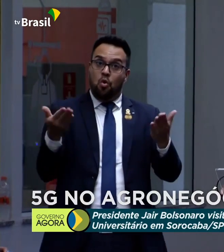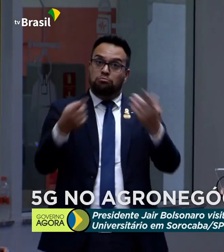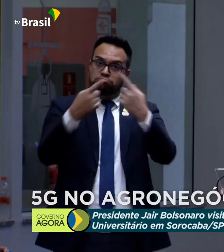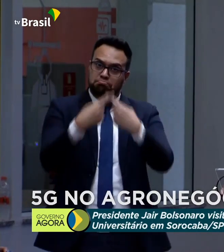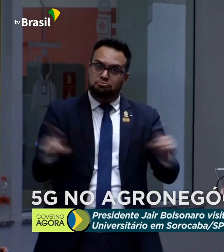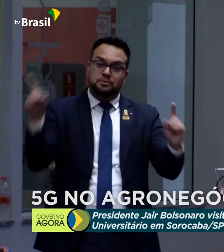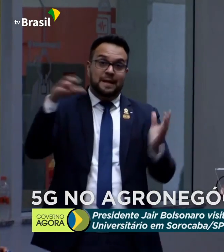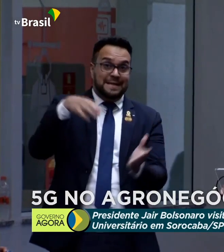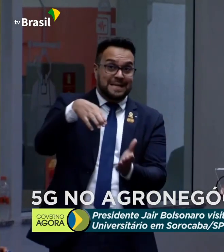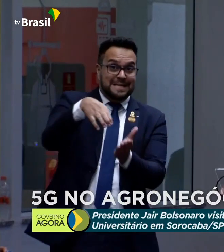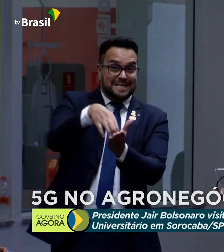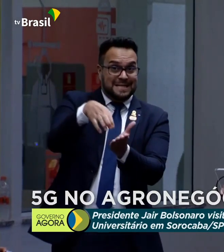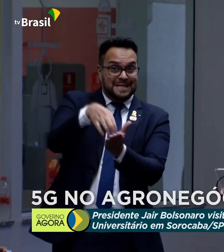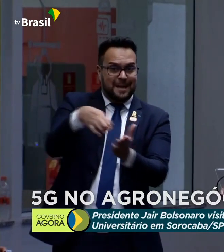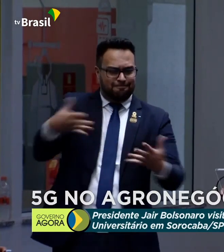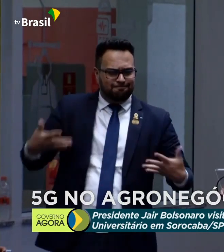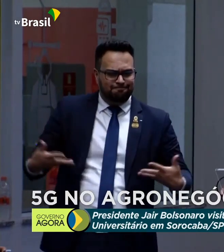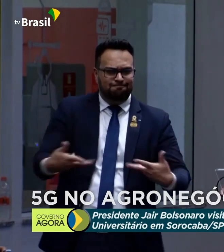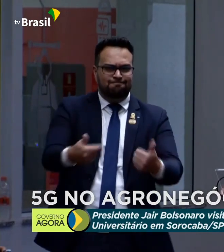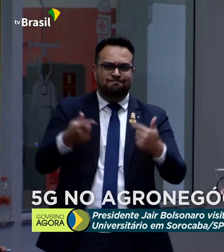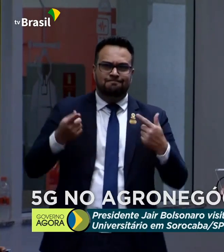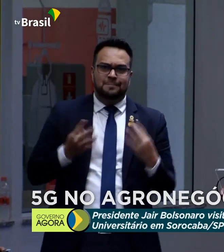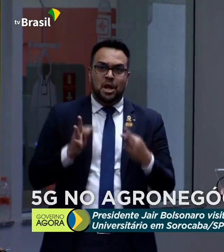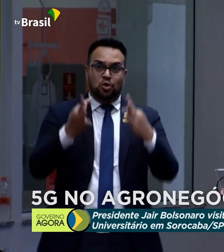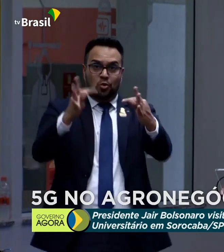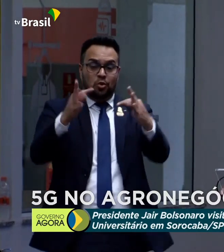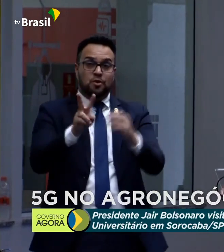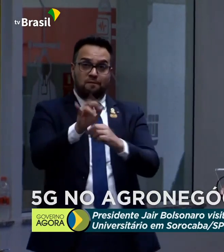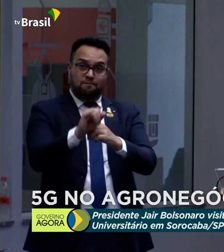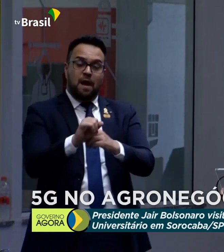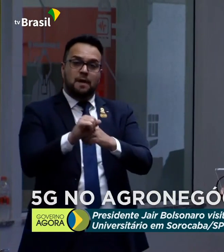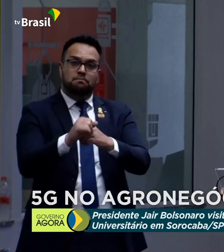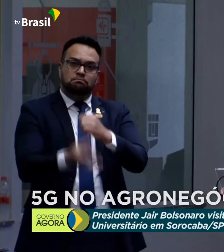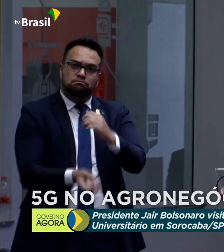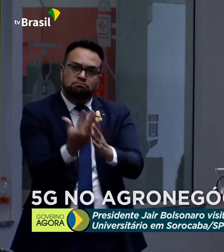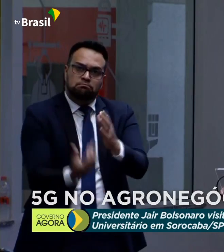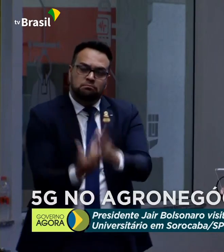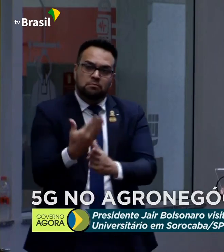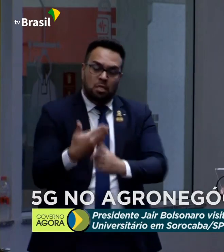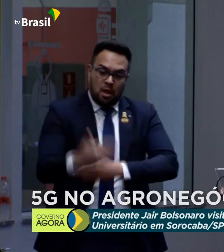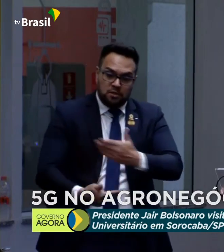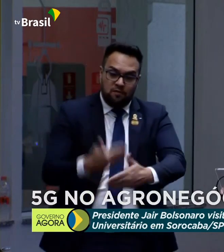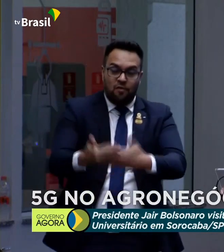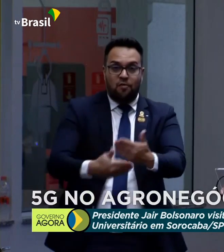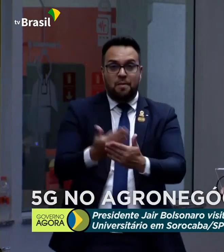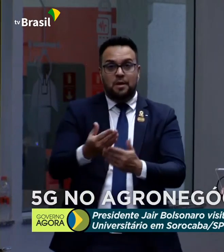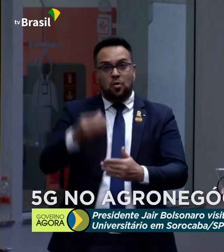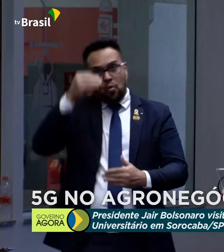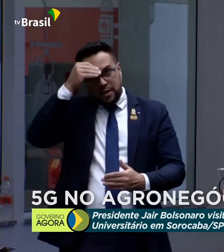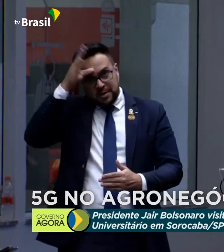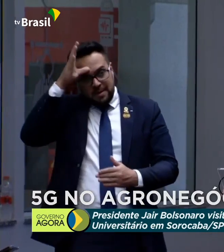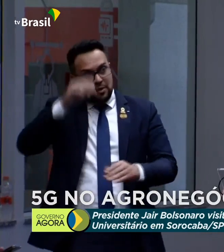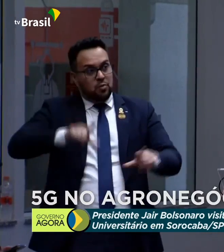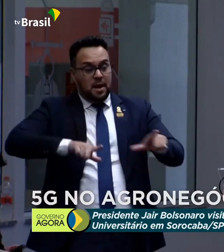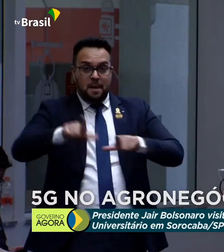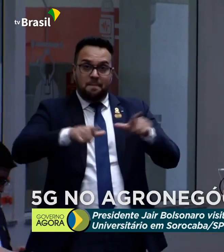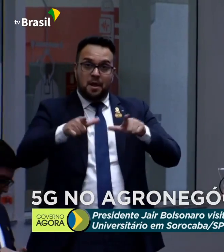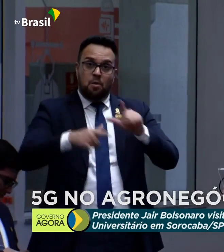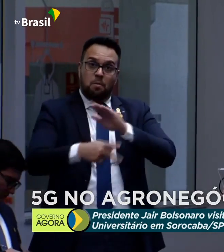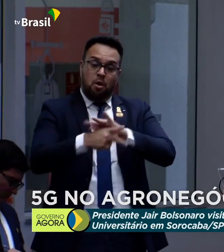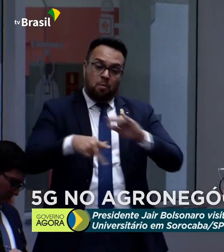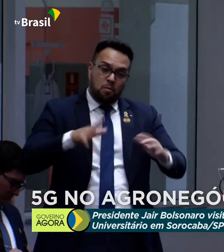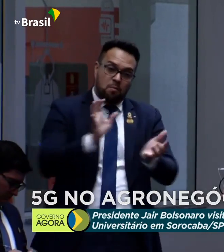de excelência e tecnologia que vai gerar desenvolvimento, conhecimento, empregos para a nossa